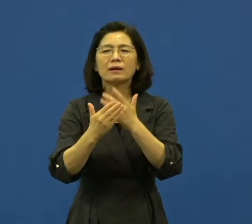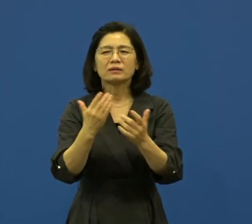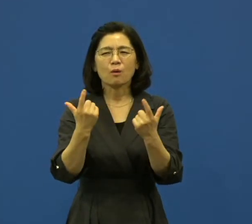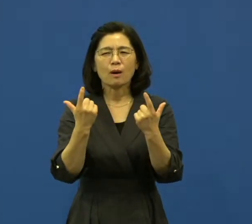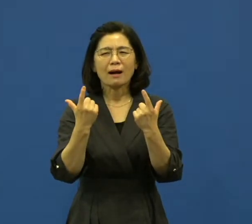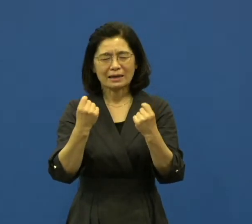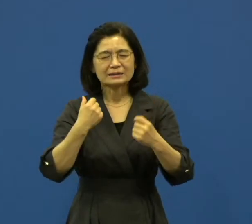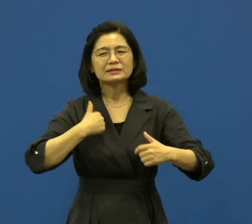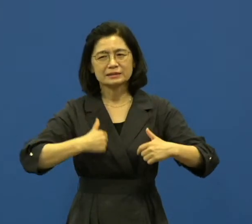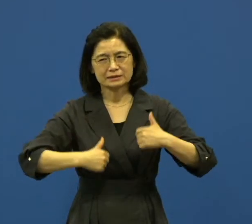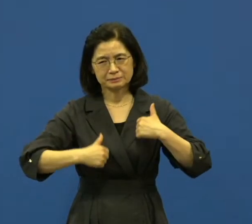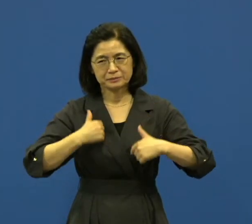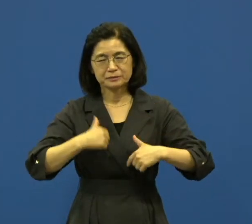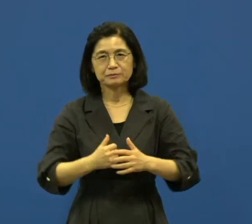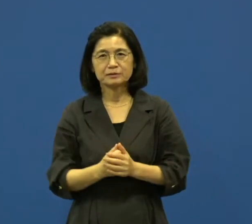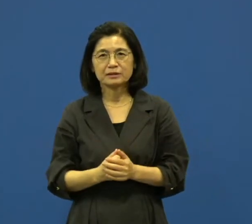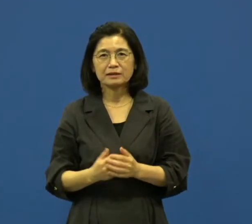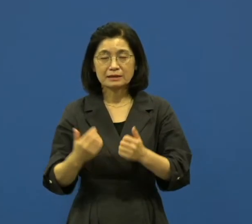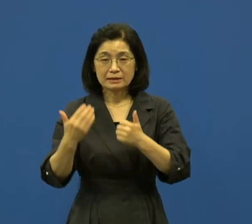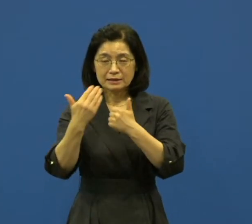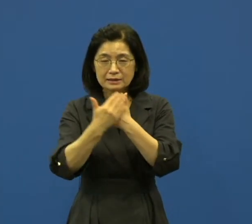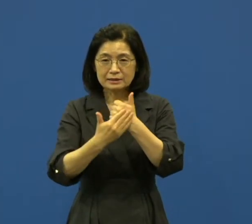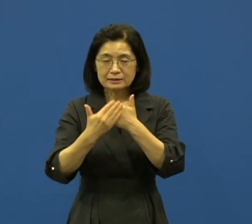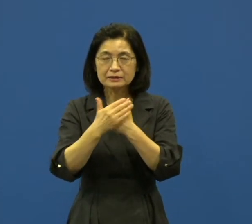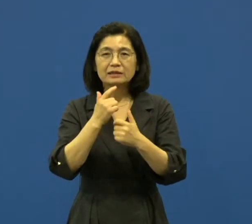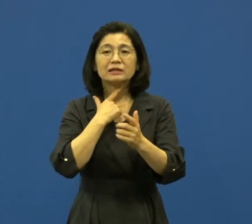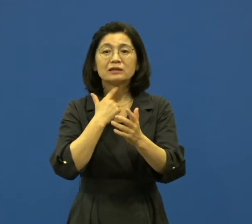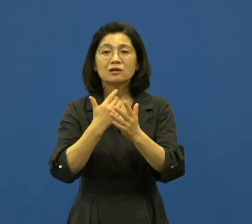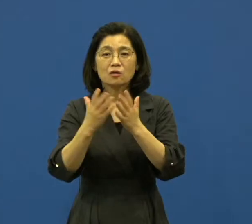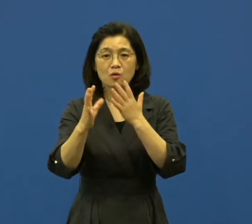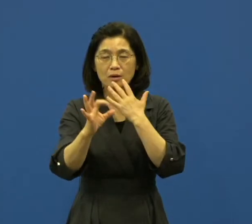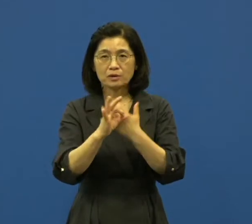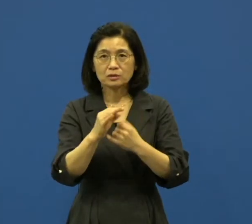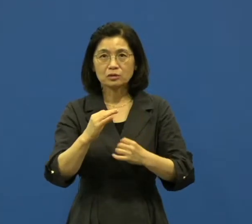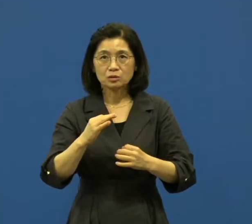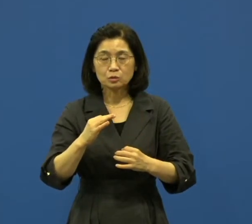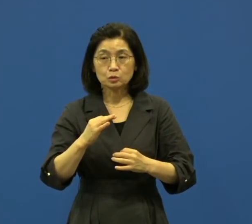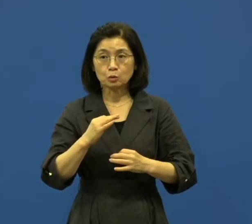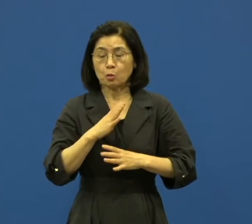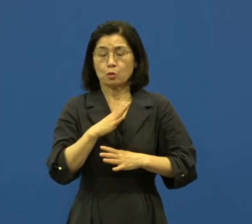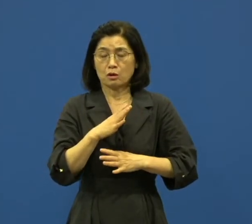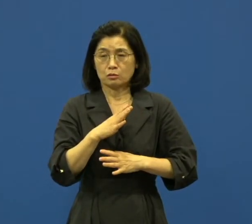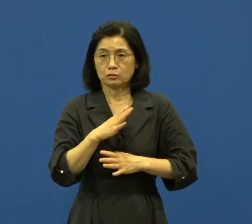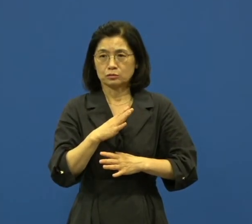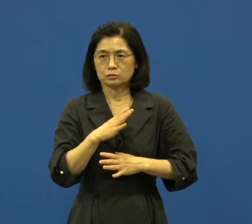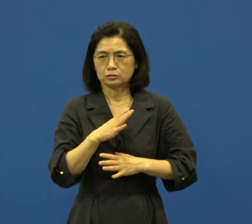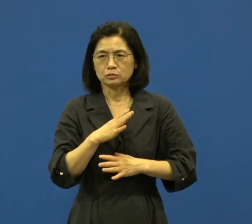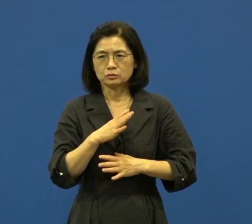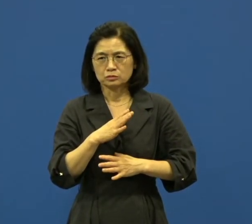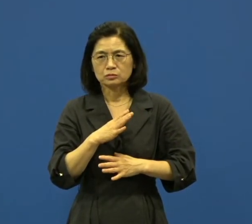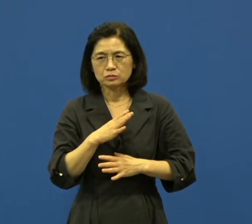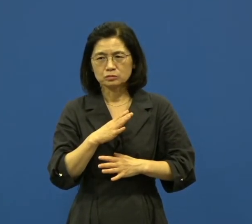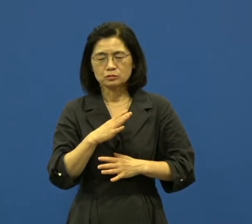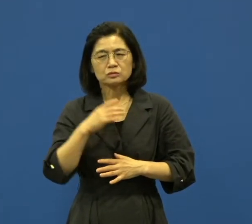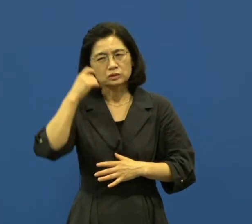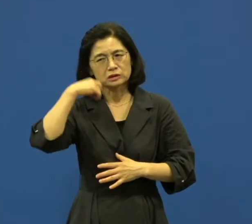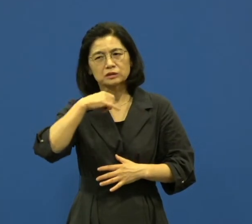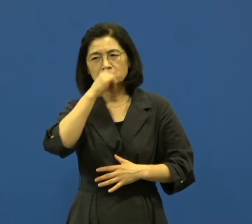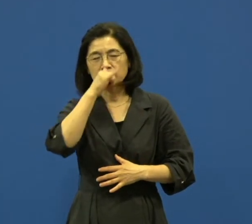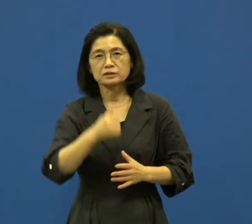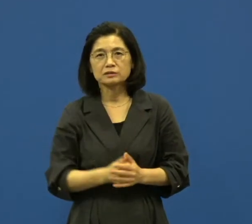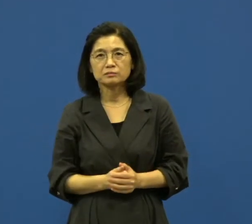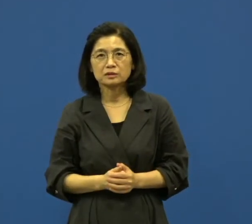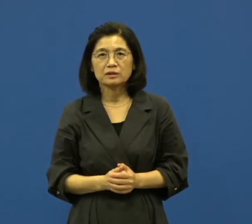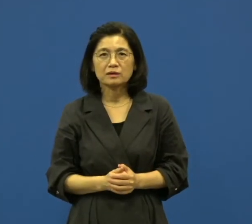봐. 은혜의 눈을 뜨면 어떻게 돼요? 놀라워야 돼요. Amazing. 도대체 이게 어떻게 이 일이